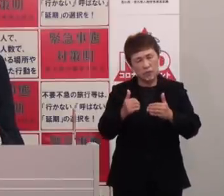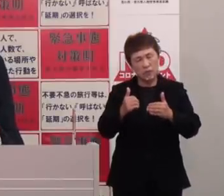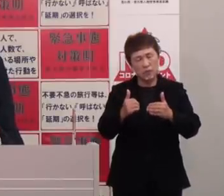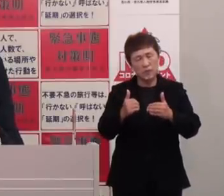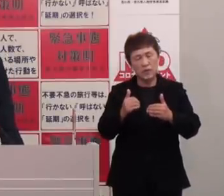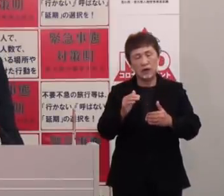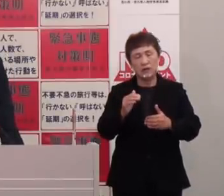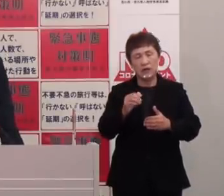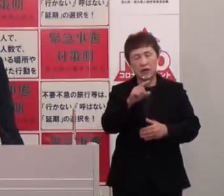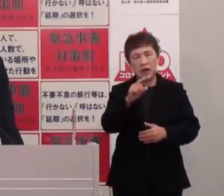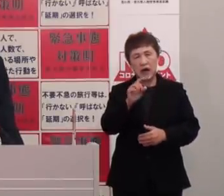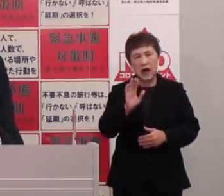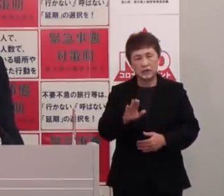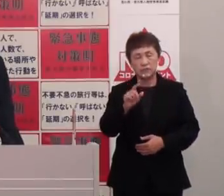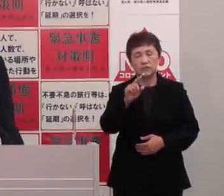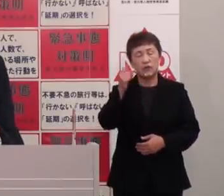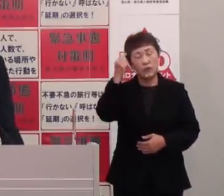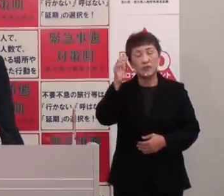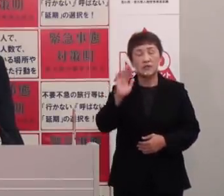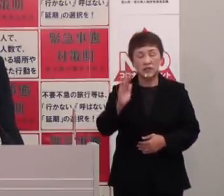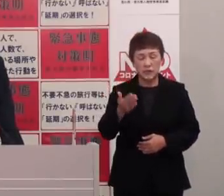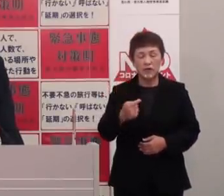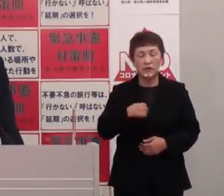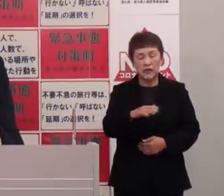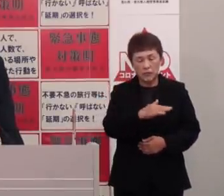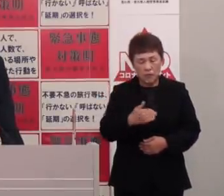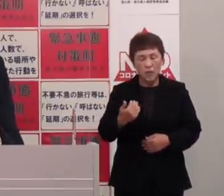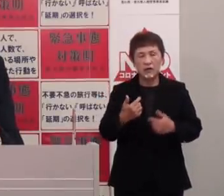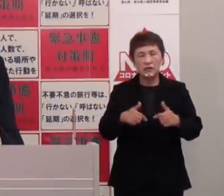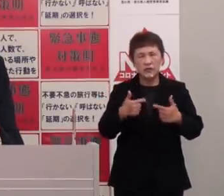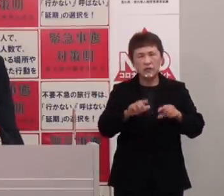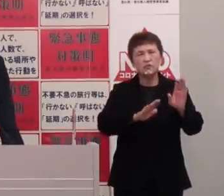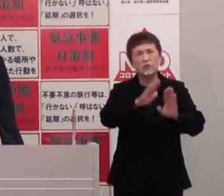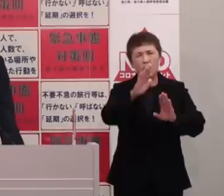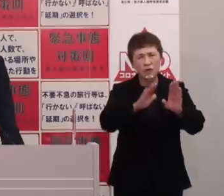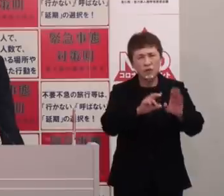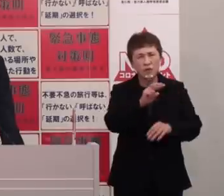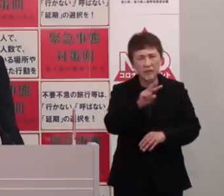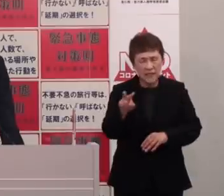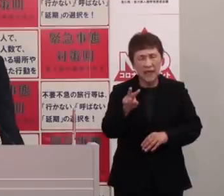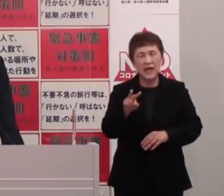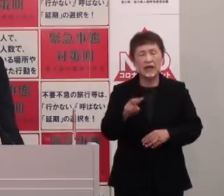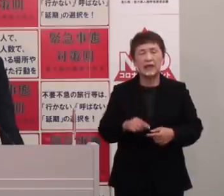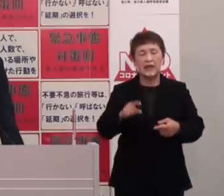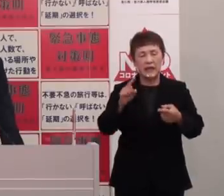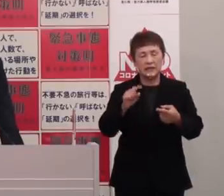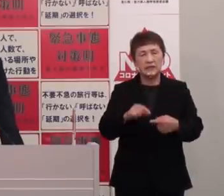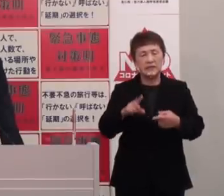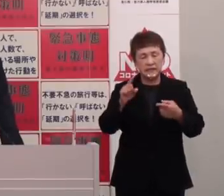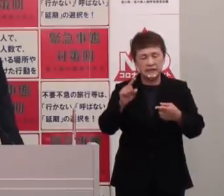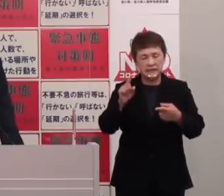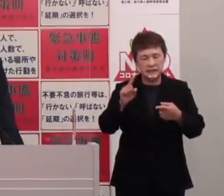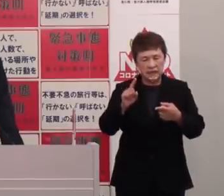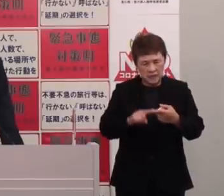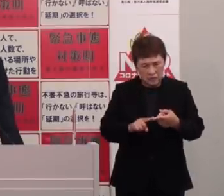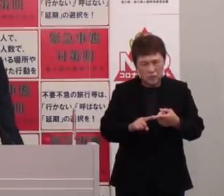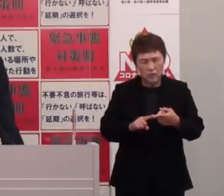としては日々この状況を踏まえてですね、この適用ということについ